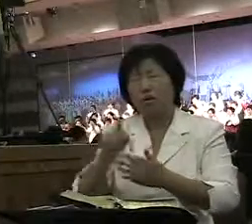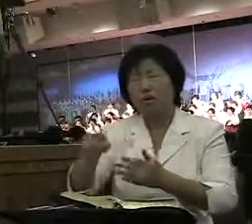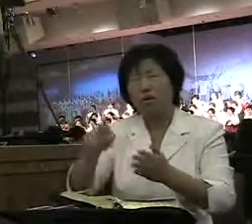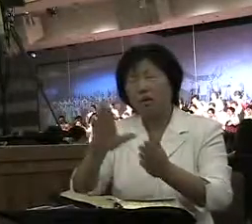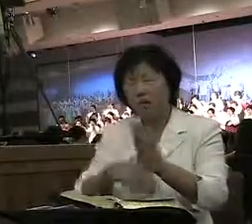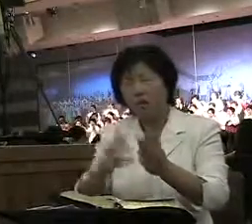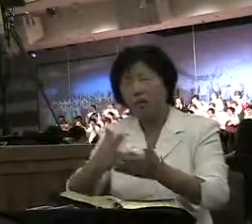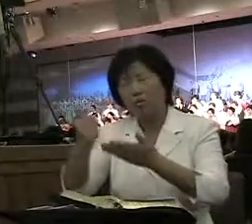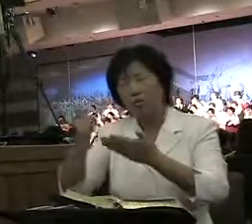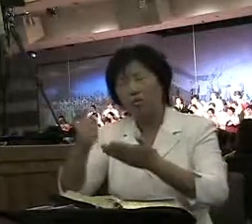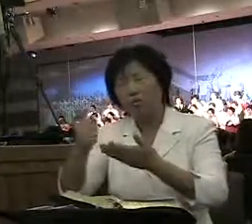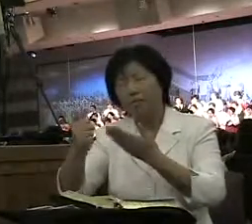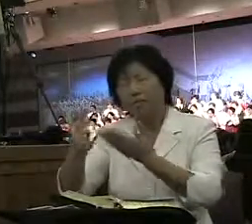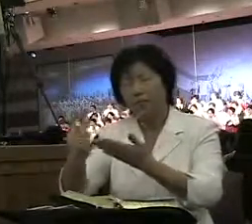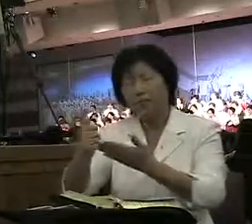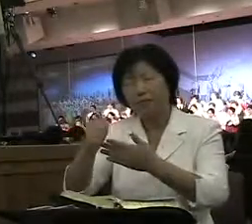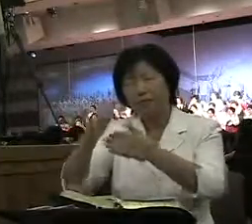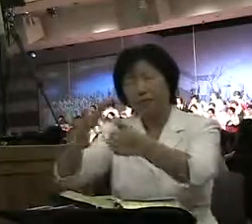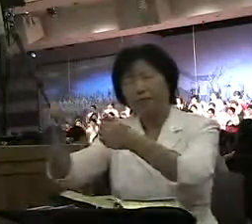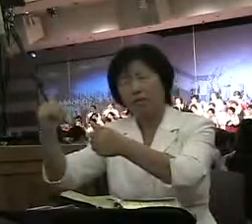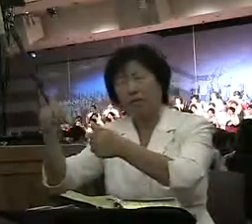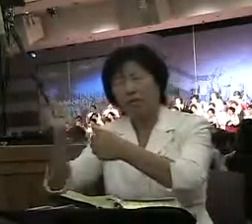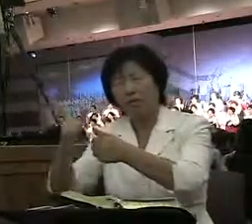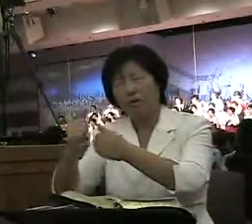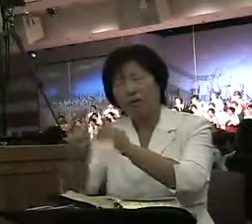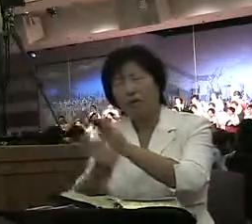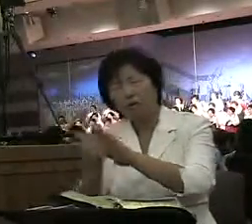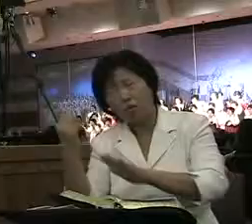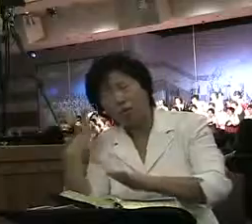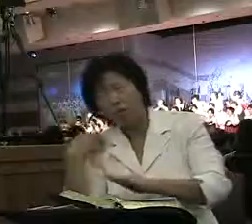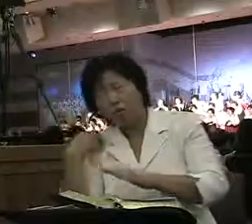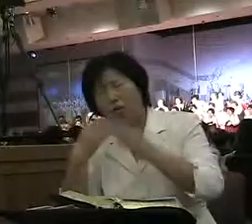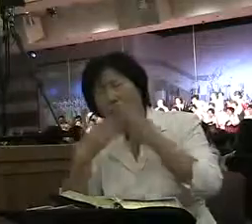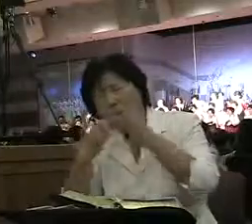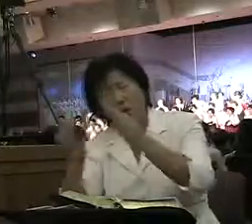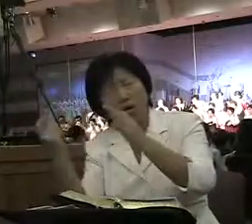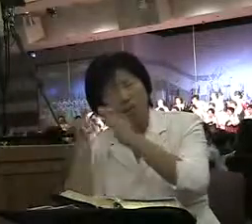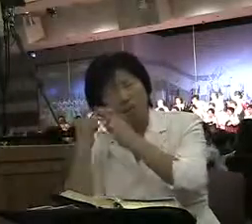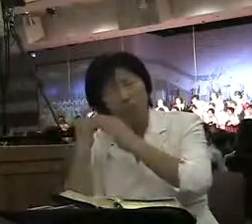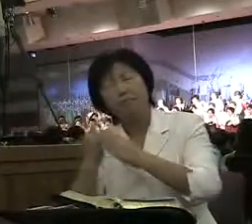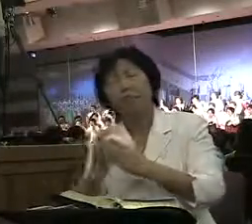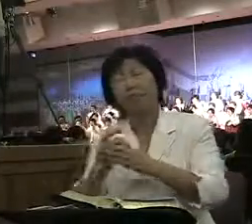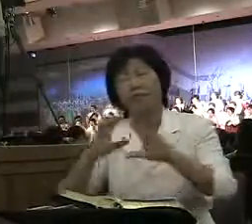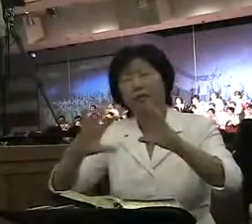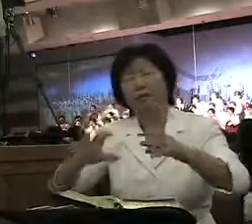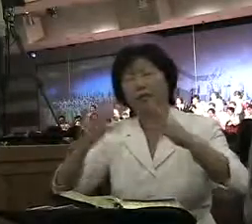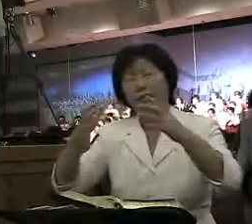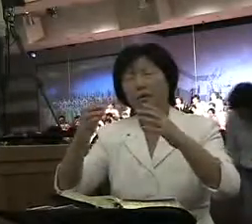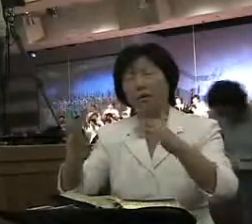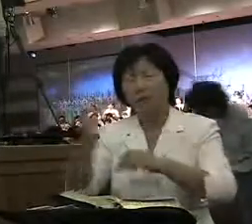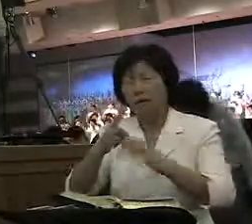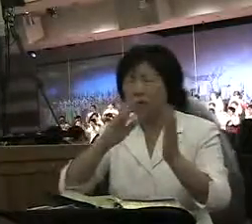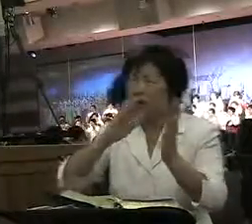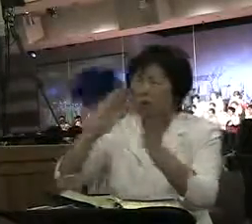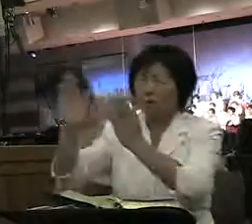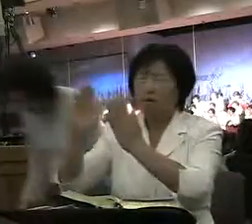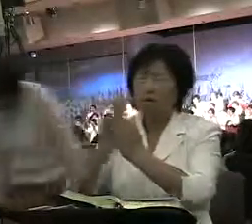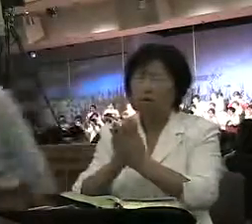그때 주님께서 불러주시는 소명의 소리를 듣고 세상을 다시 향하여 눈을 드니